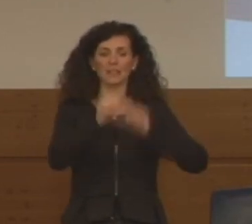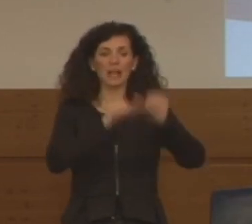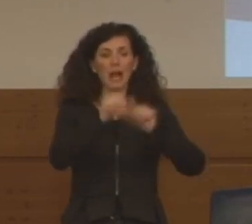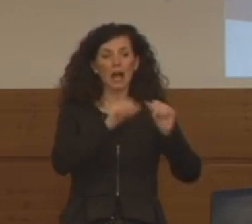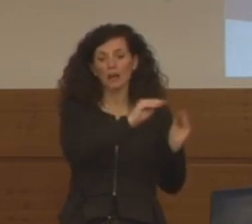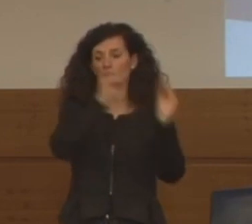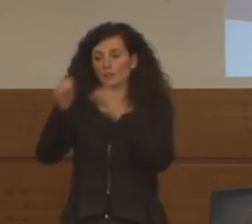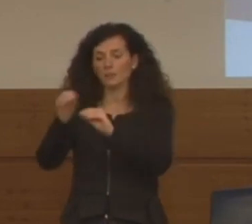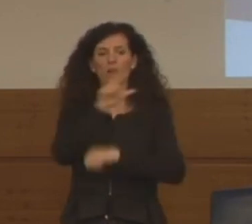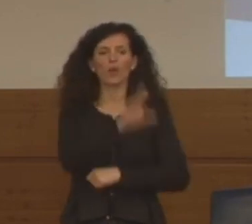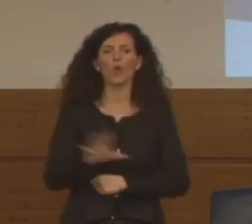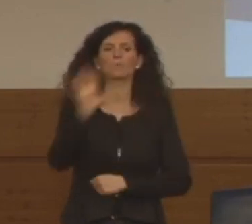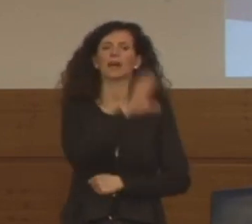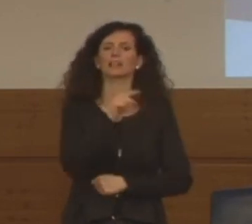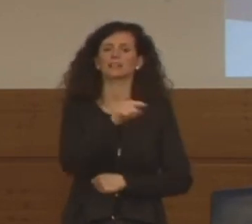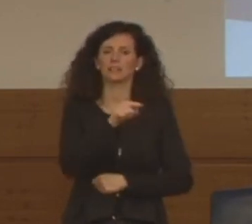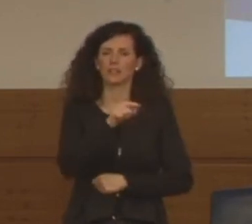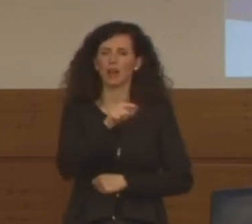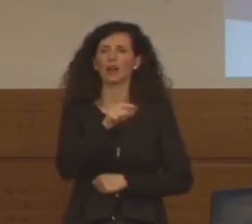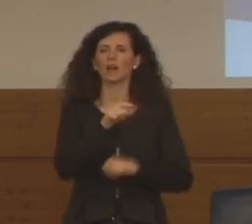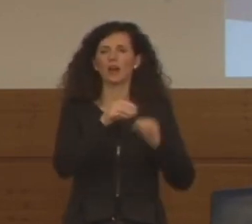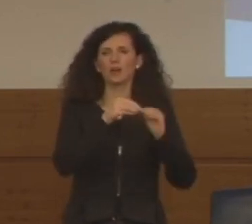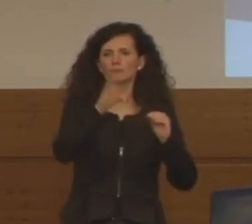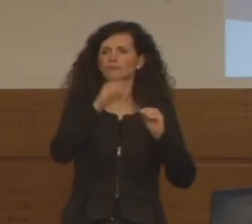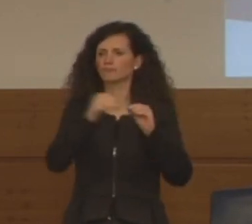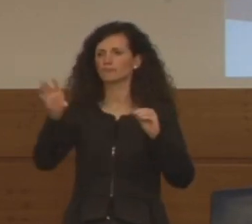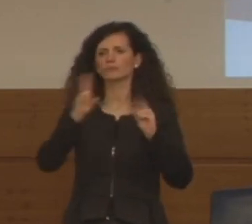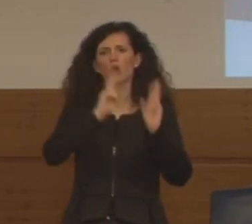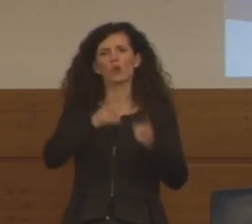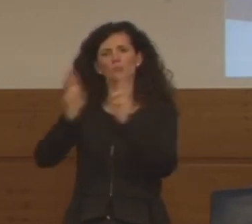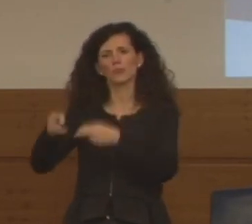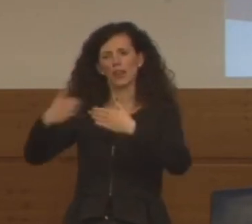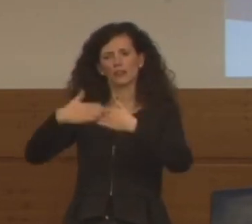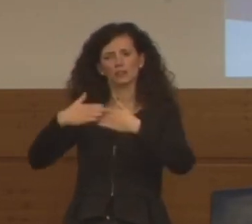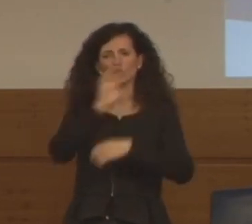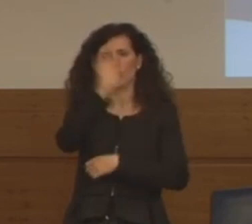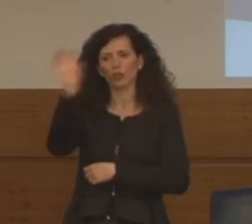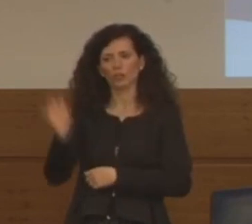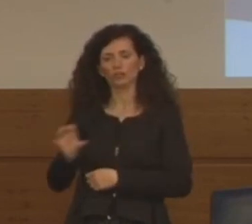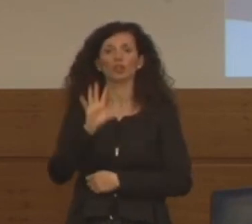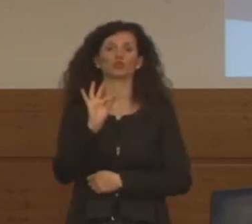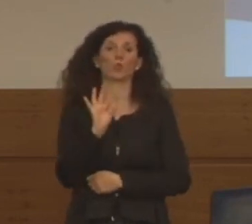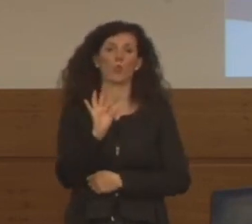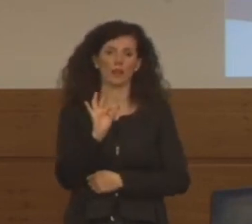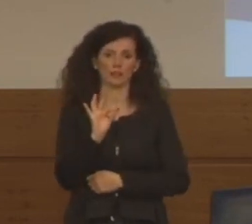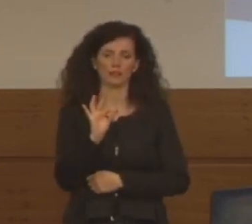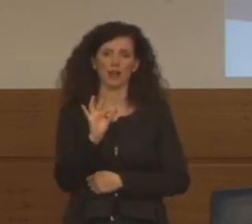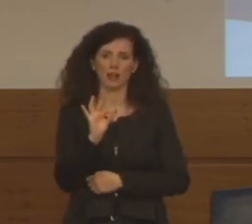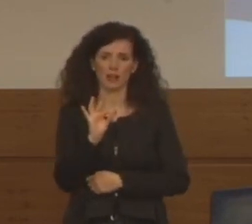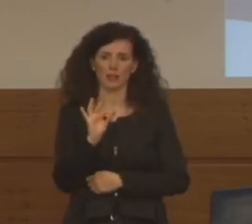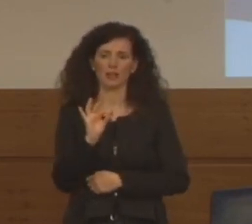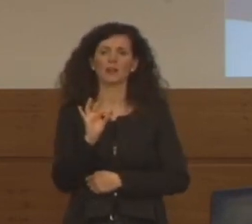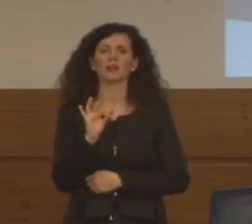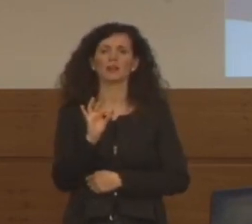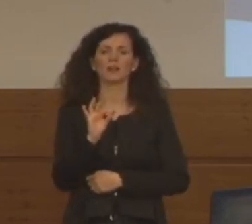lombardia e distribuiti sugli ospedali delle altre regioni è di 50 con un numero